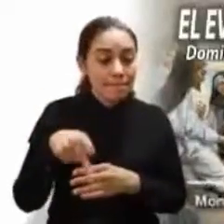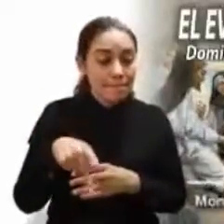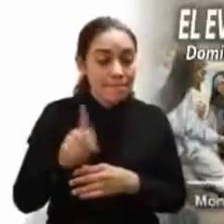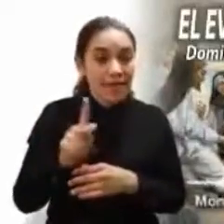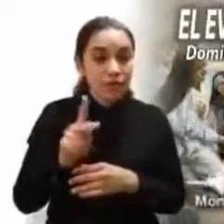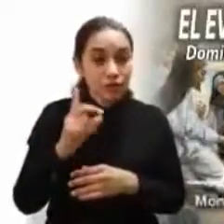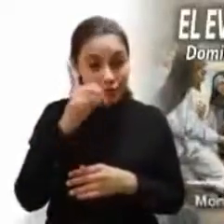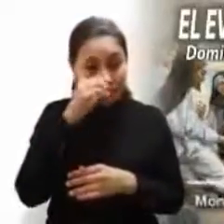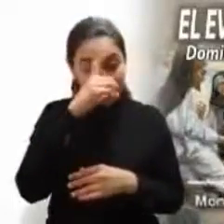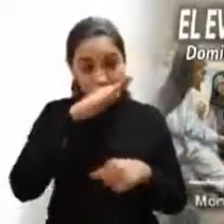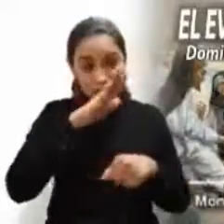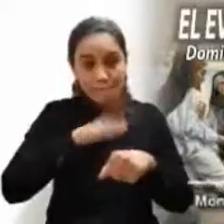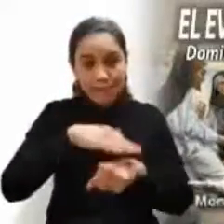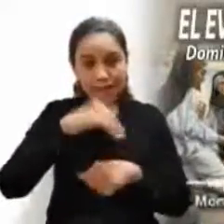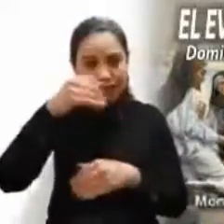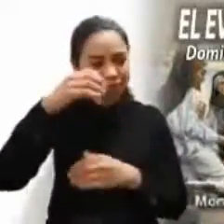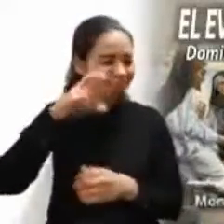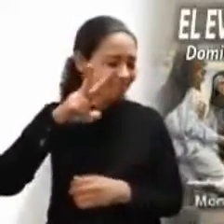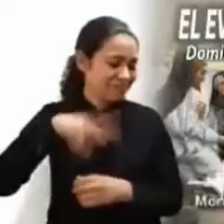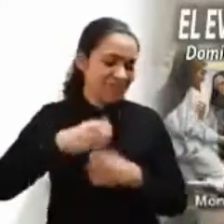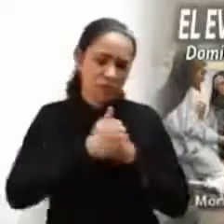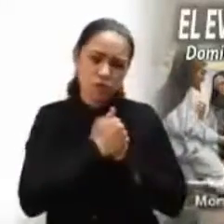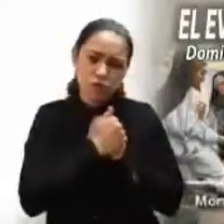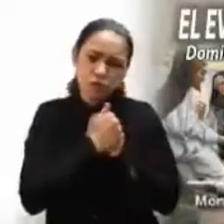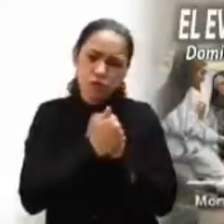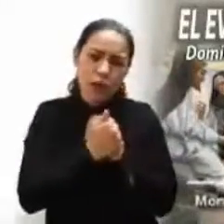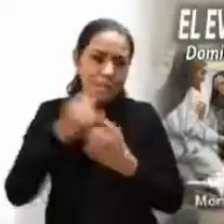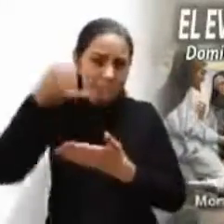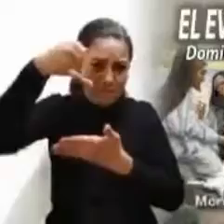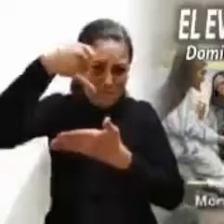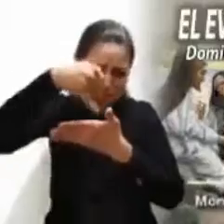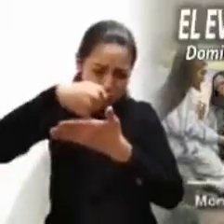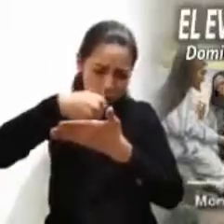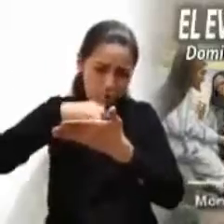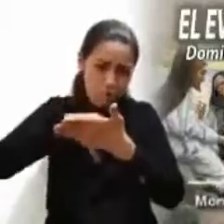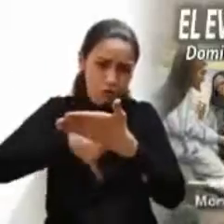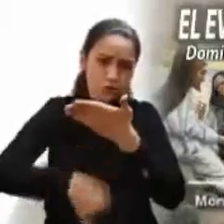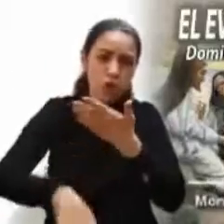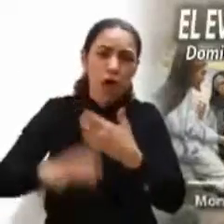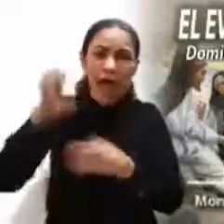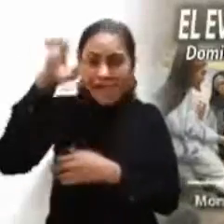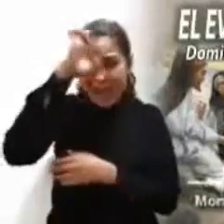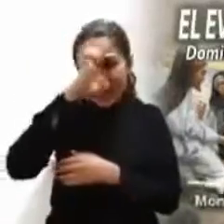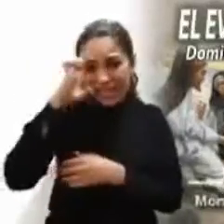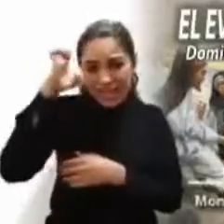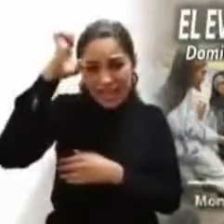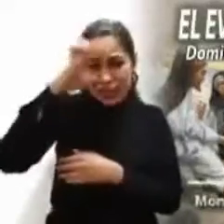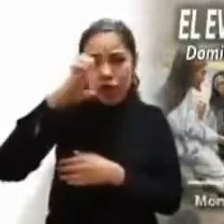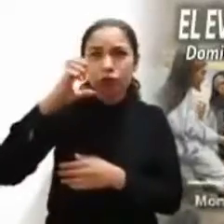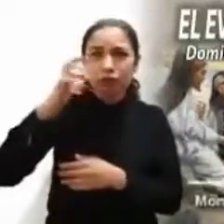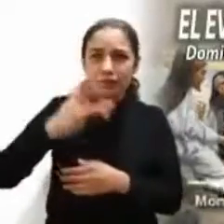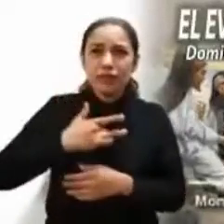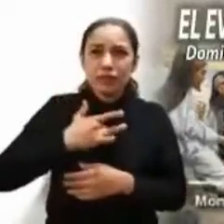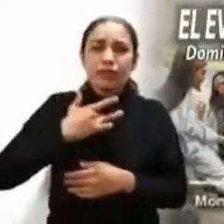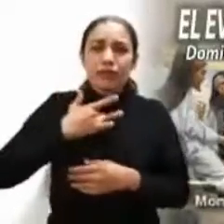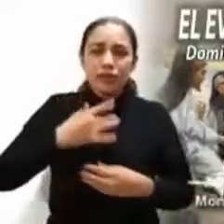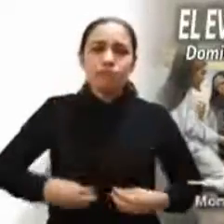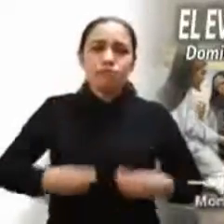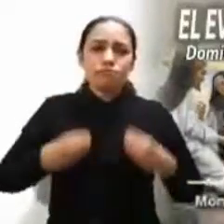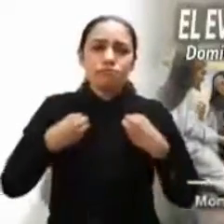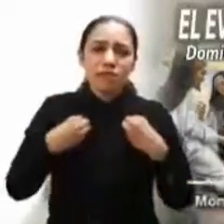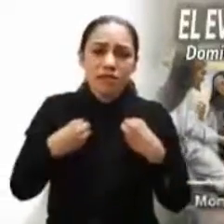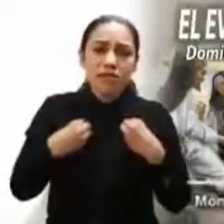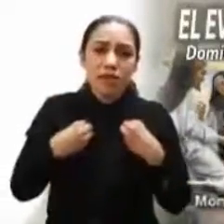dejar que el Evangelio empape nuestra vida y cuestione incluso nuestras seguridades. Es más fácil responder